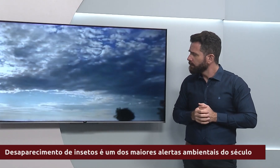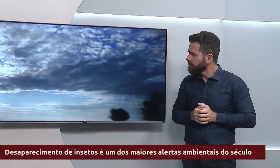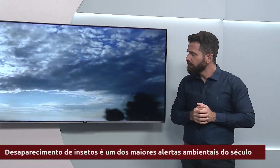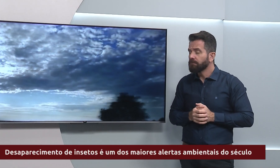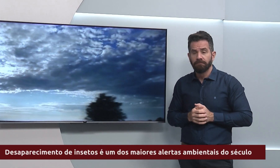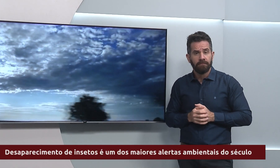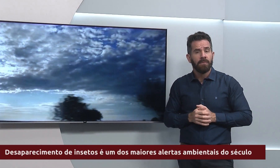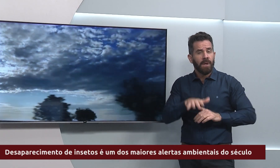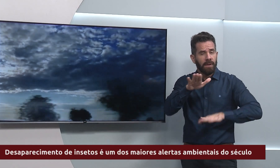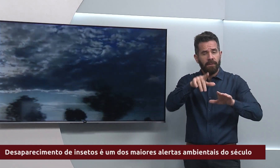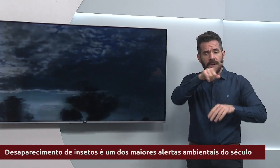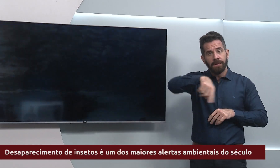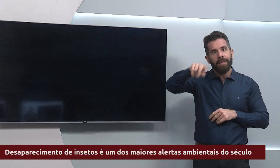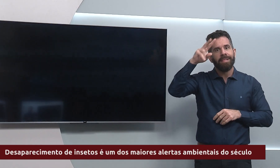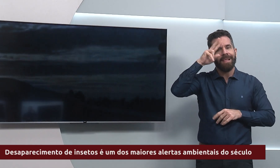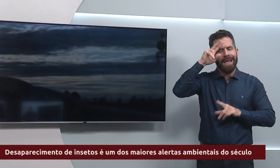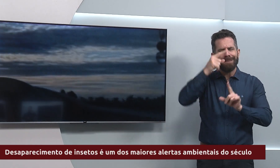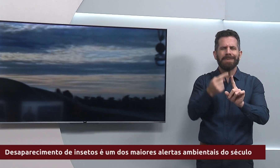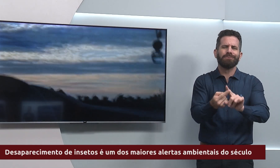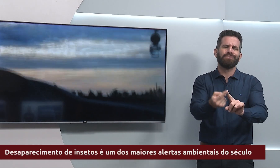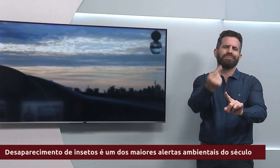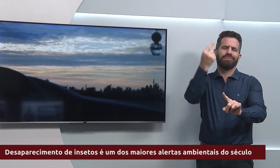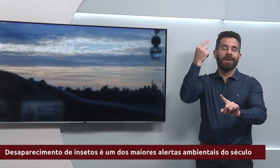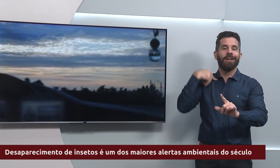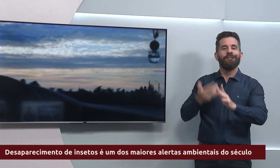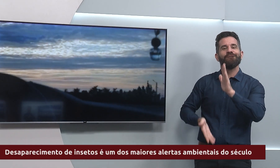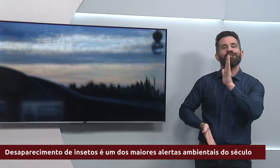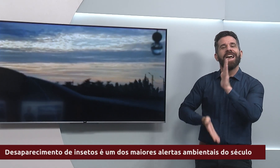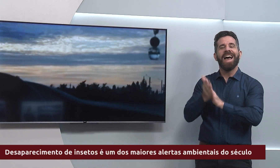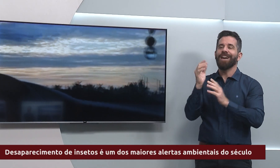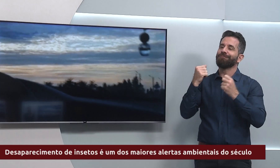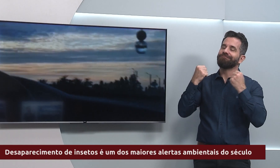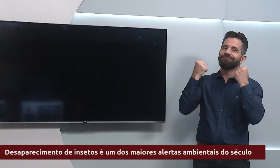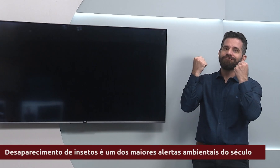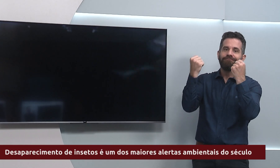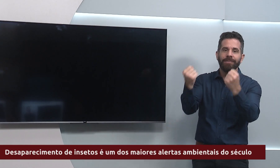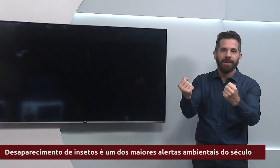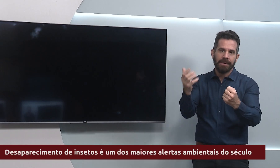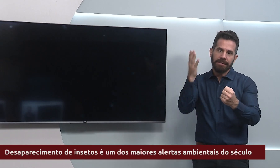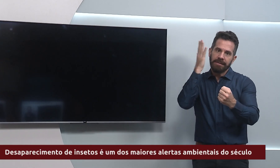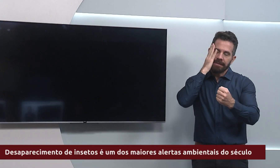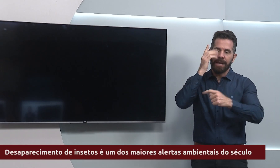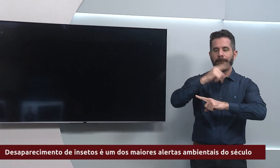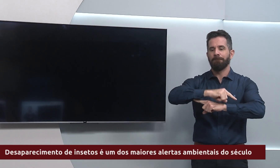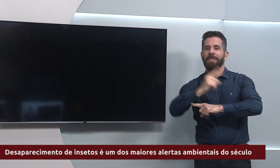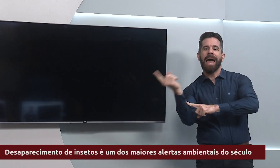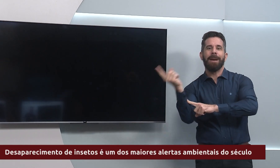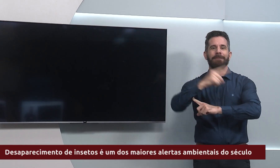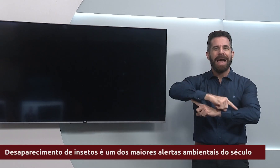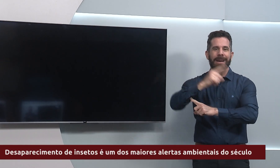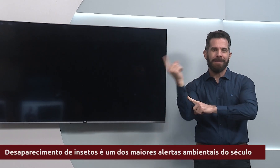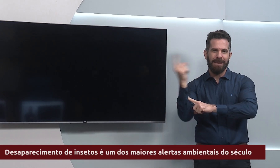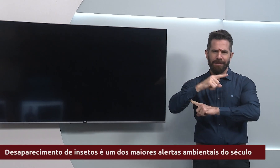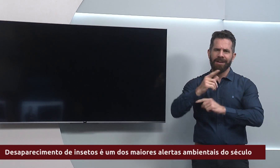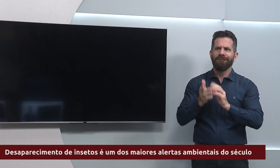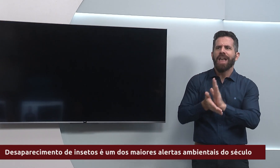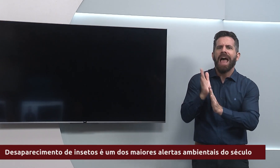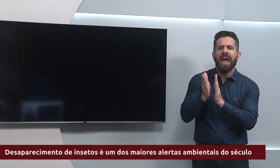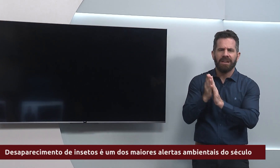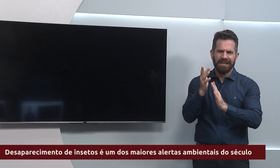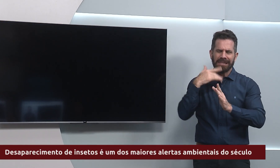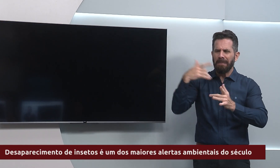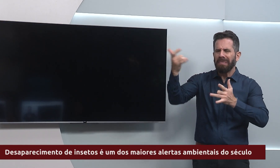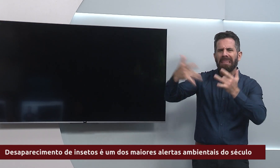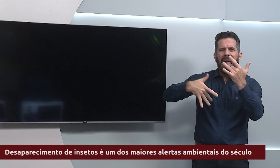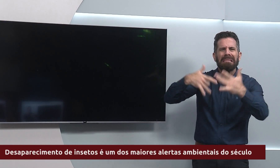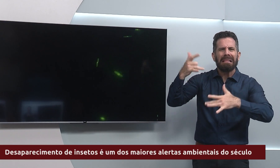Talvez você se lembre da época em que viajar significava chegar com o para-brisa e os faróis cobertos de marcas de insetos,